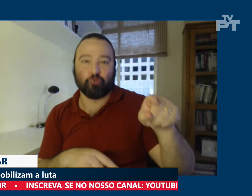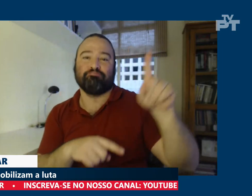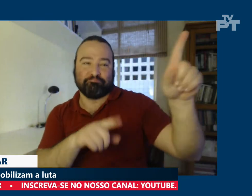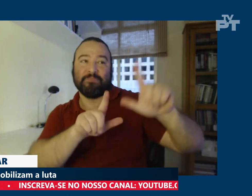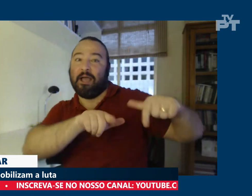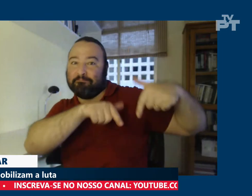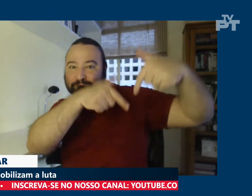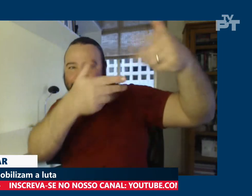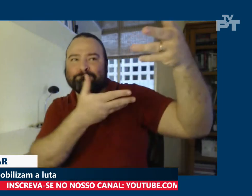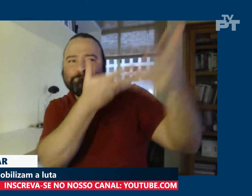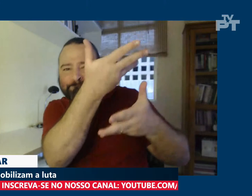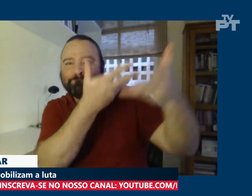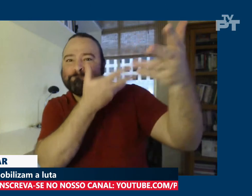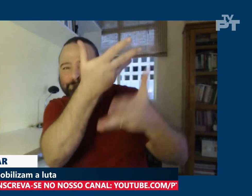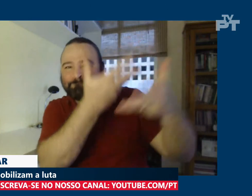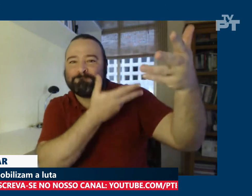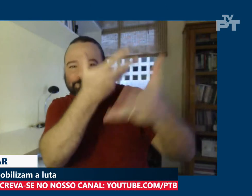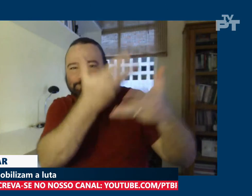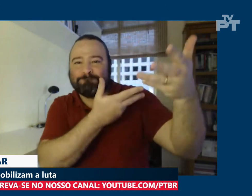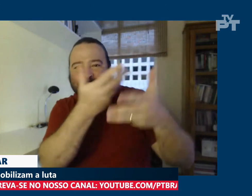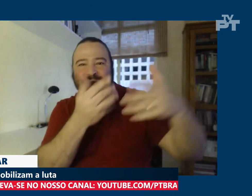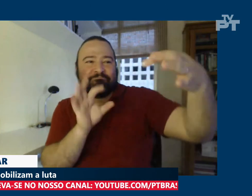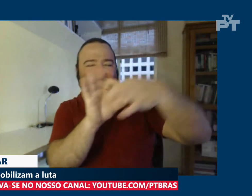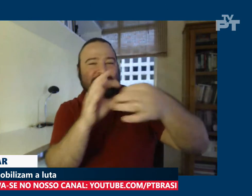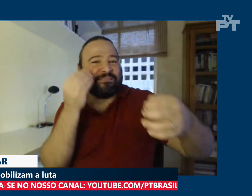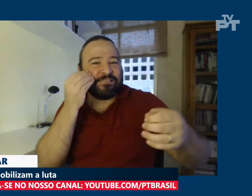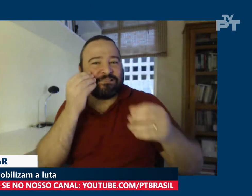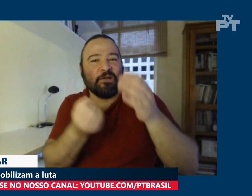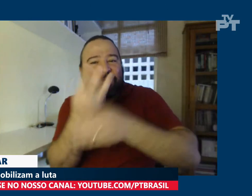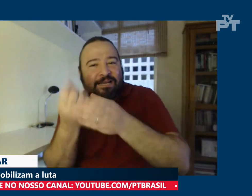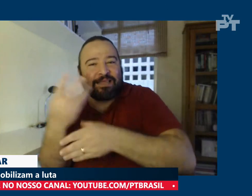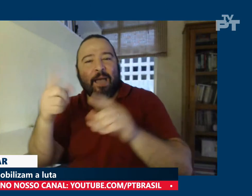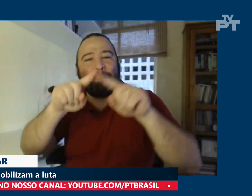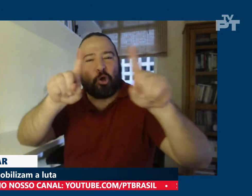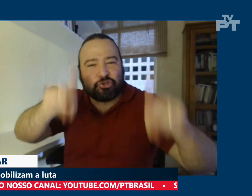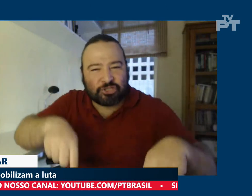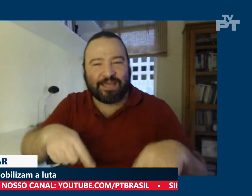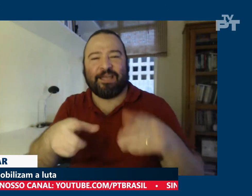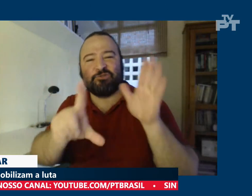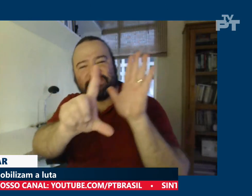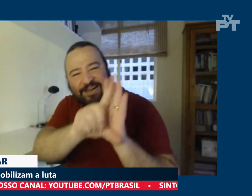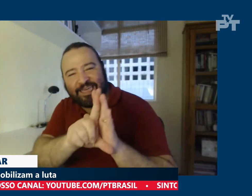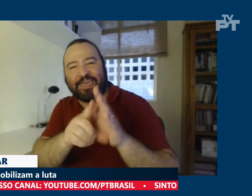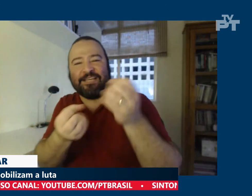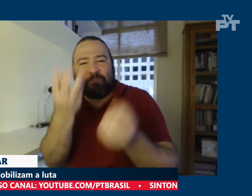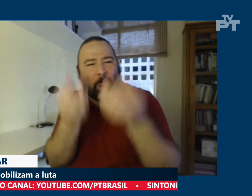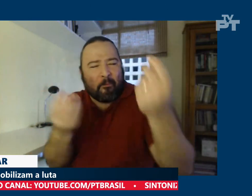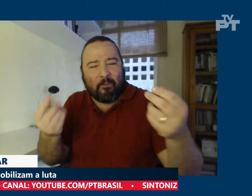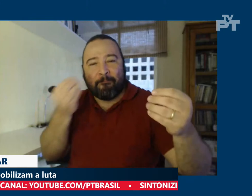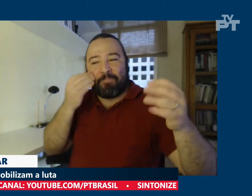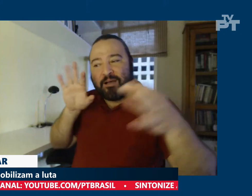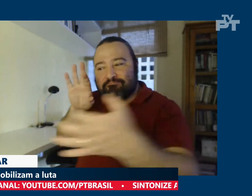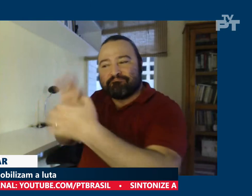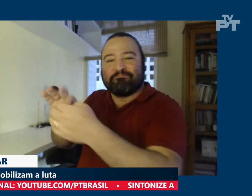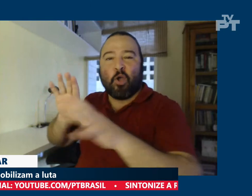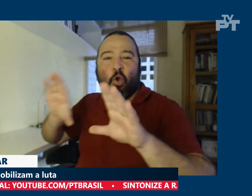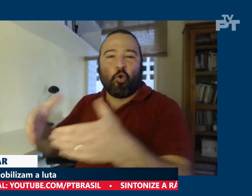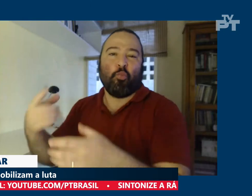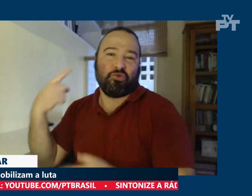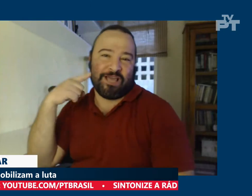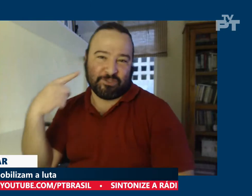o Celso também, ele tem muitas lutas, a gente tem trocas e partilha muitas coisas